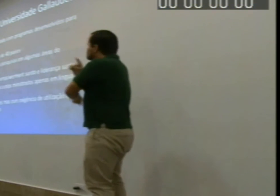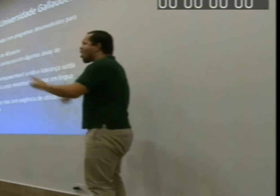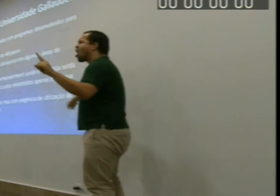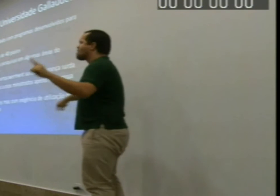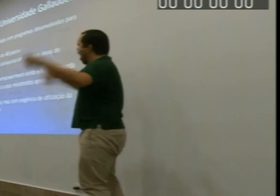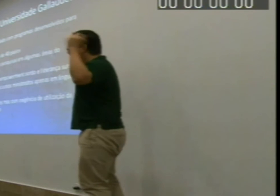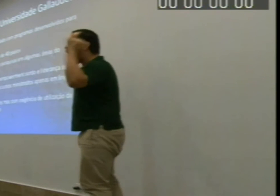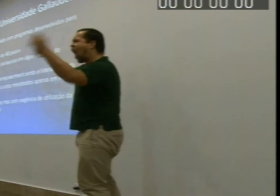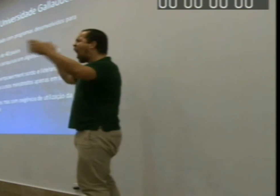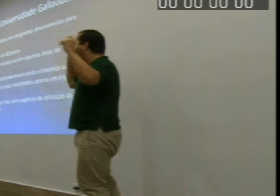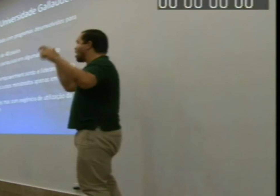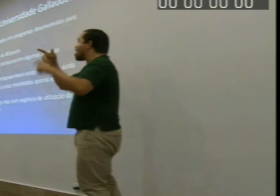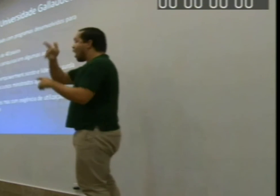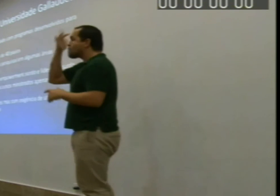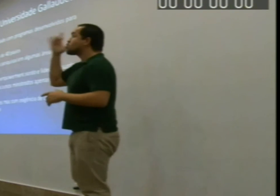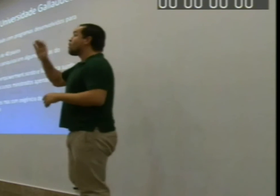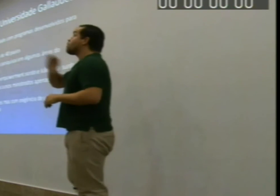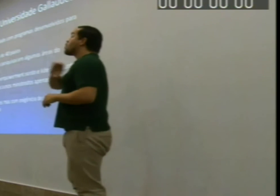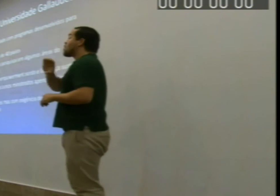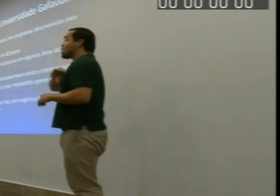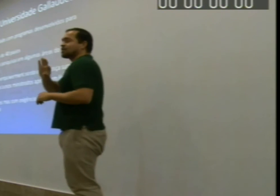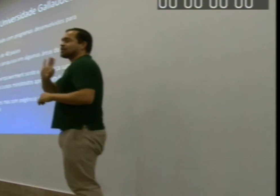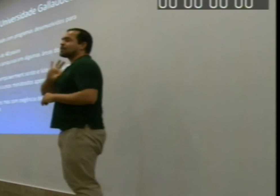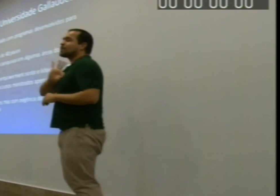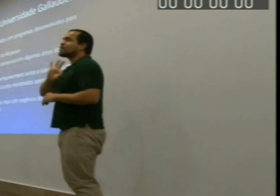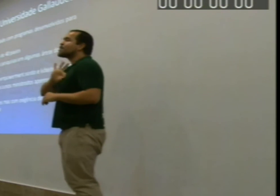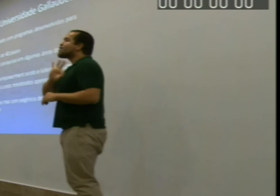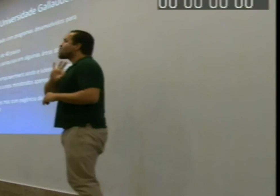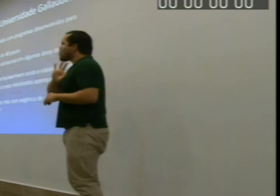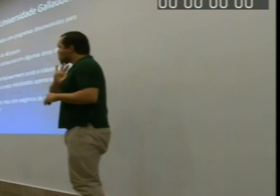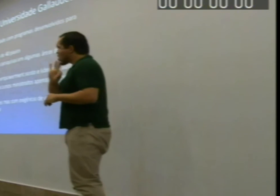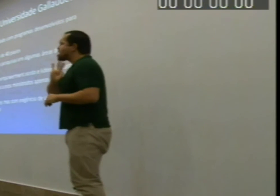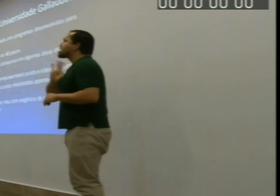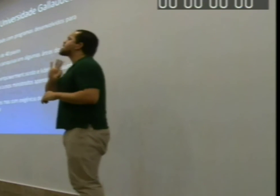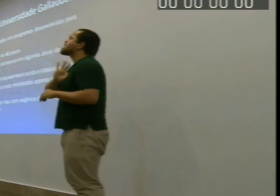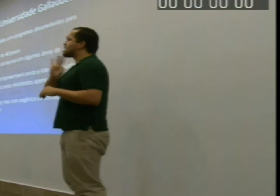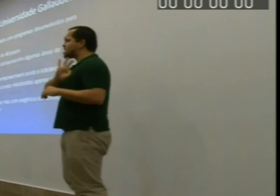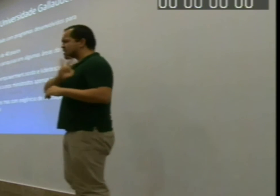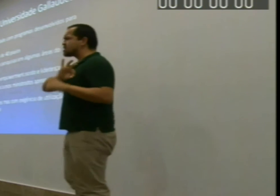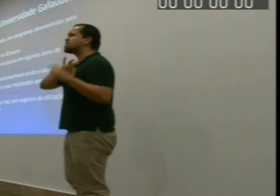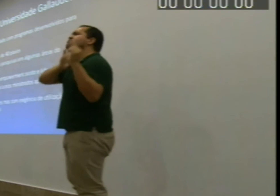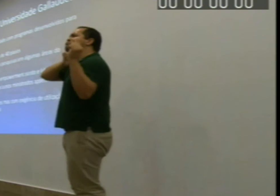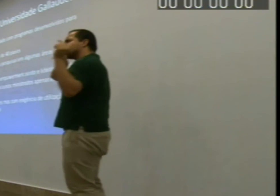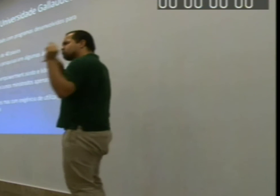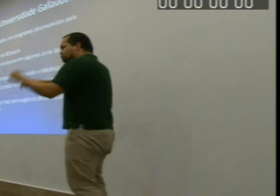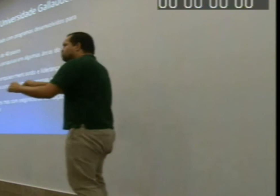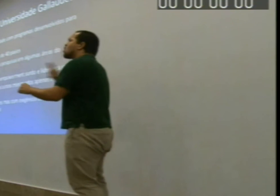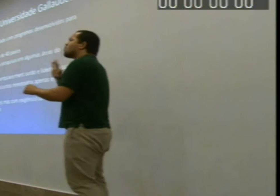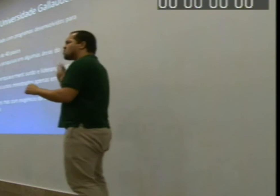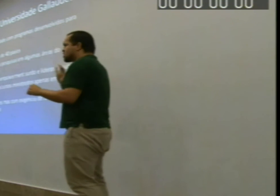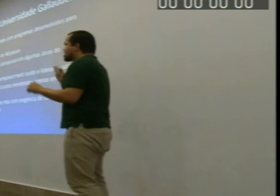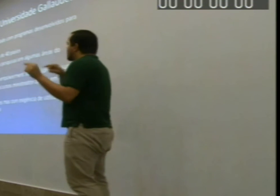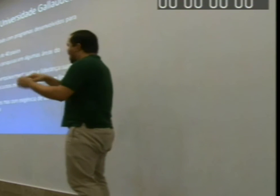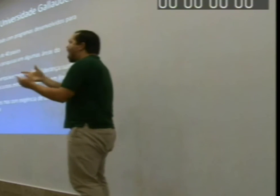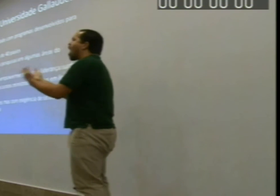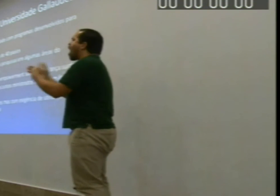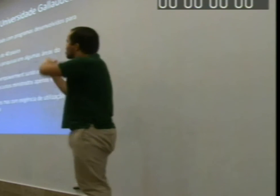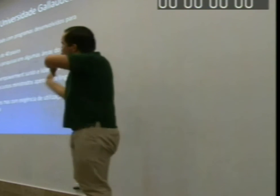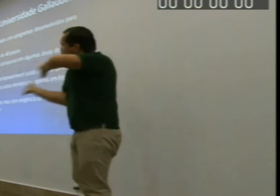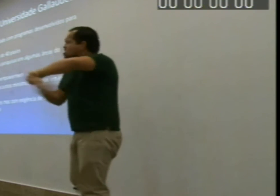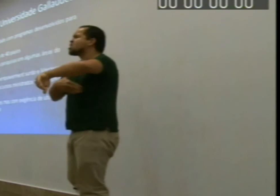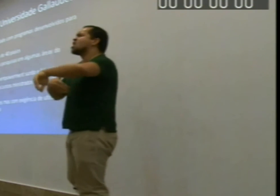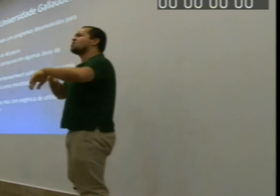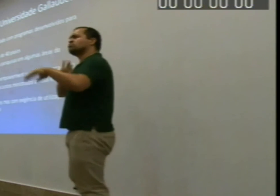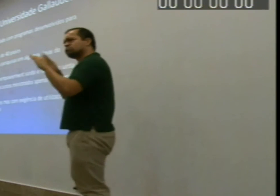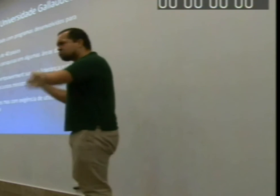eh movimento mesmo enfrentamento porque eles não queria não queriam os o ouvinte lá a